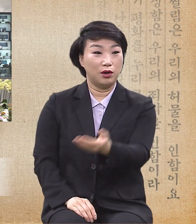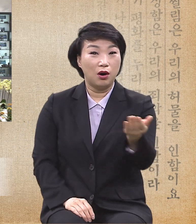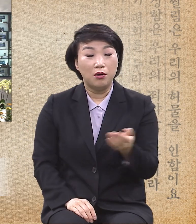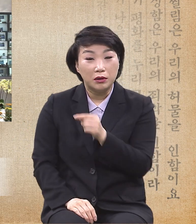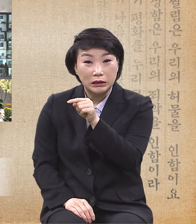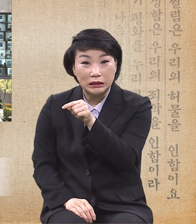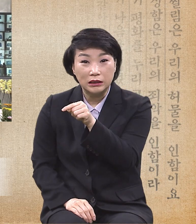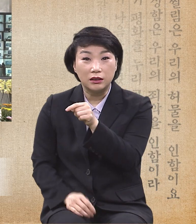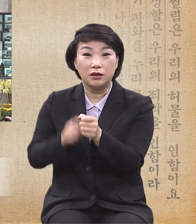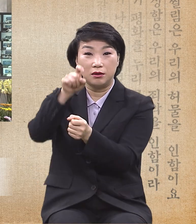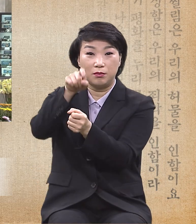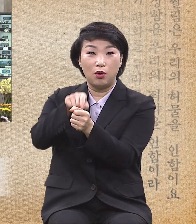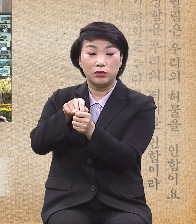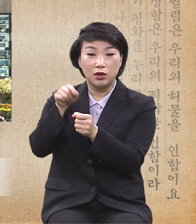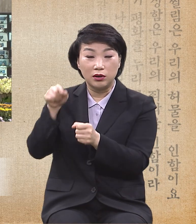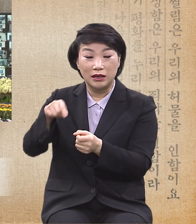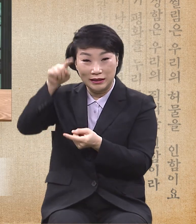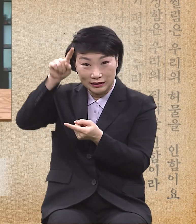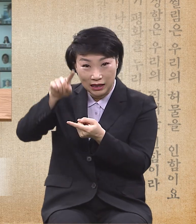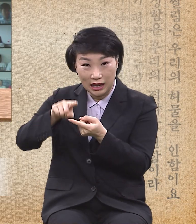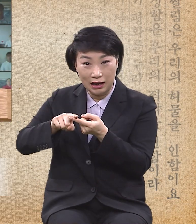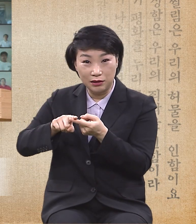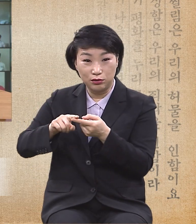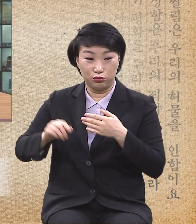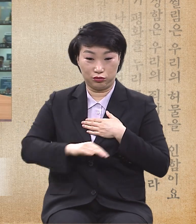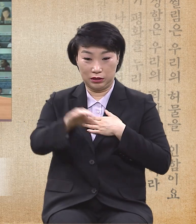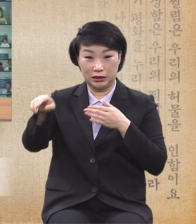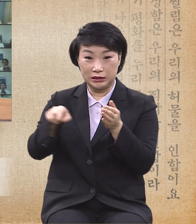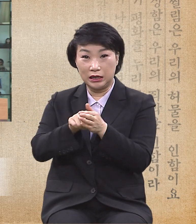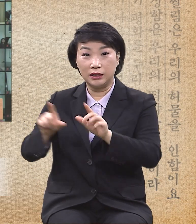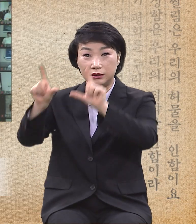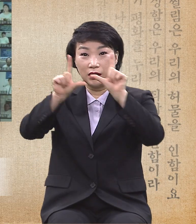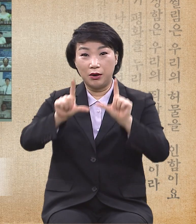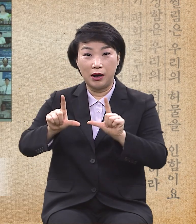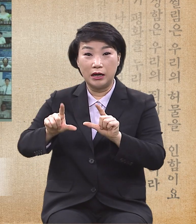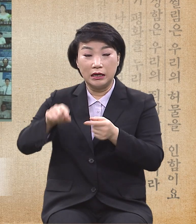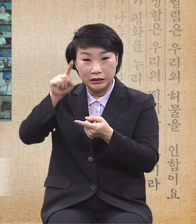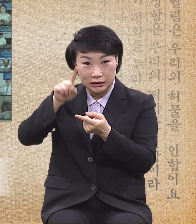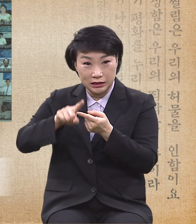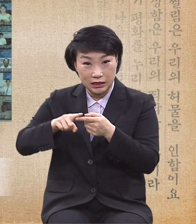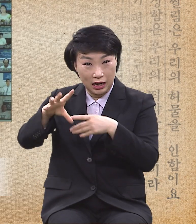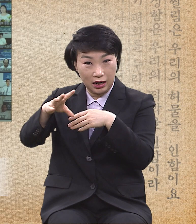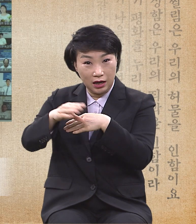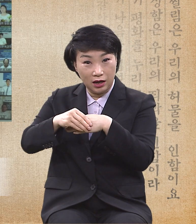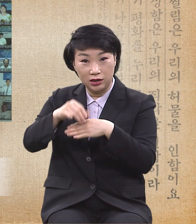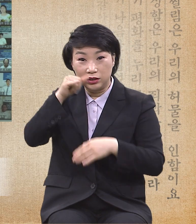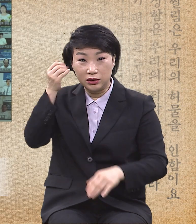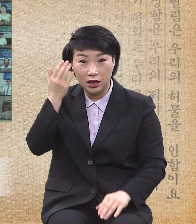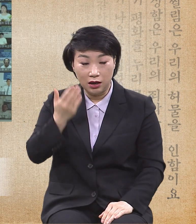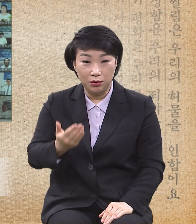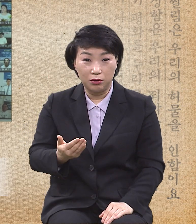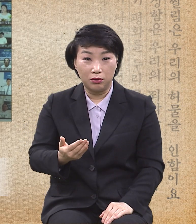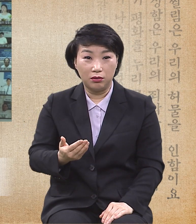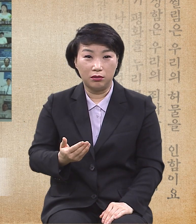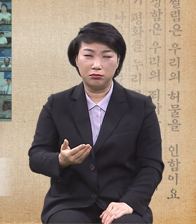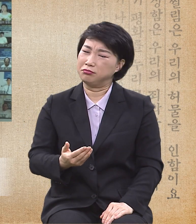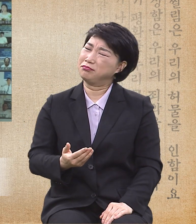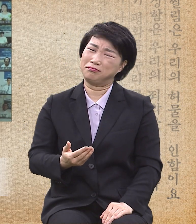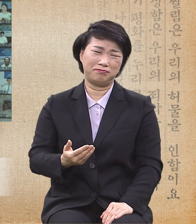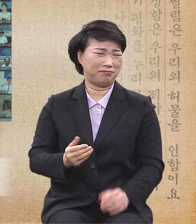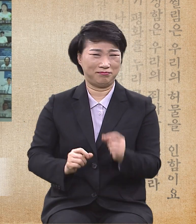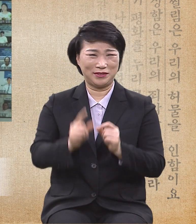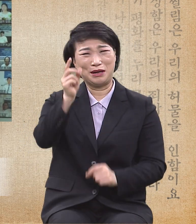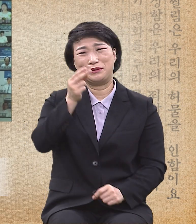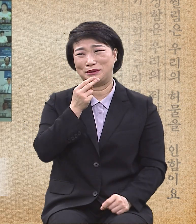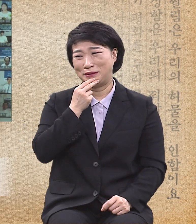이 목적이 그대로 우리 신앙생활에 현실화되고 있느냐? 거의